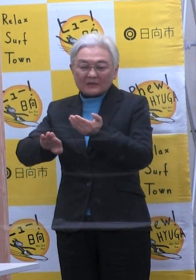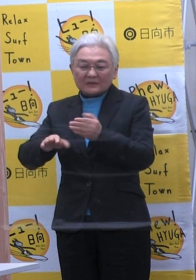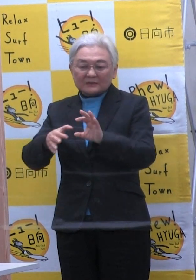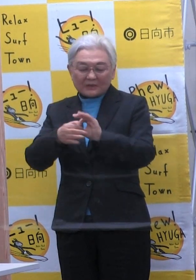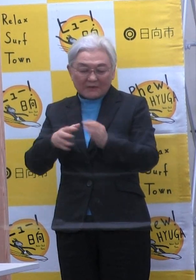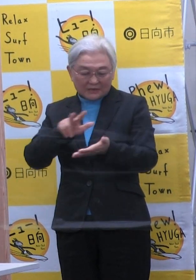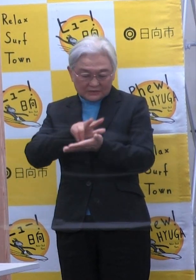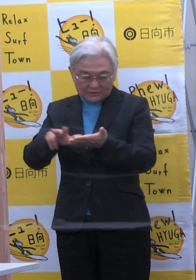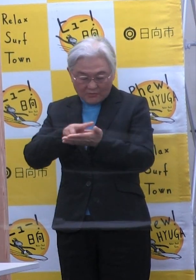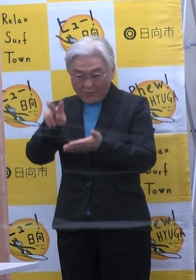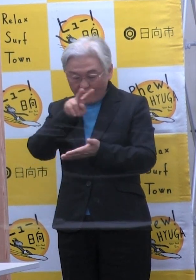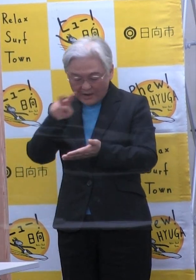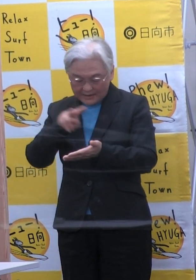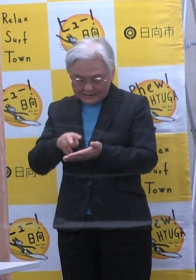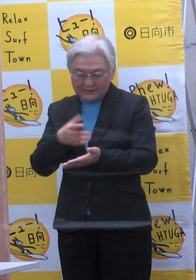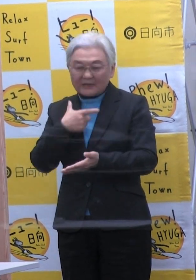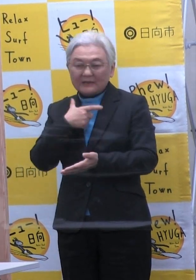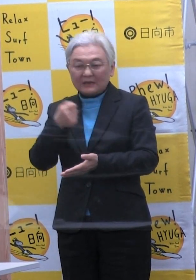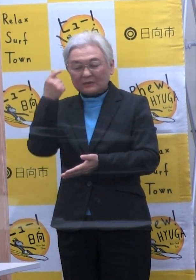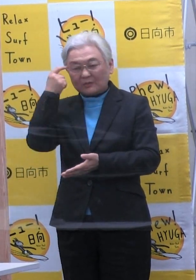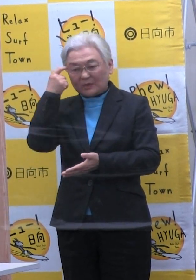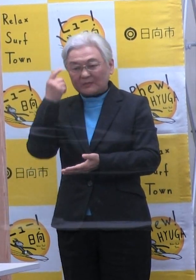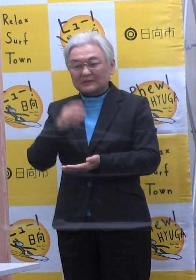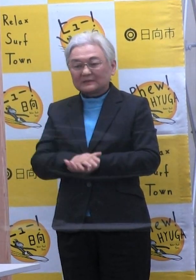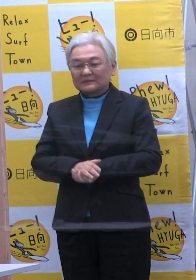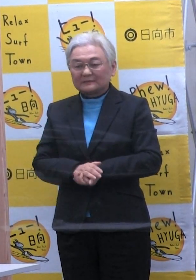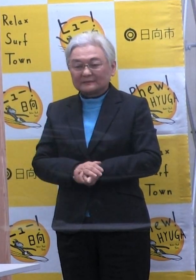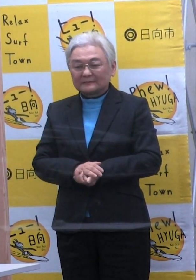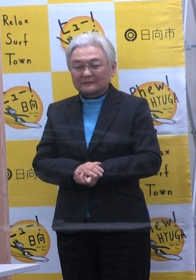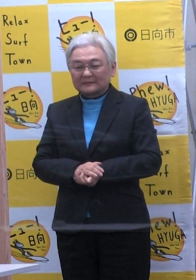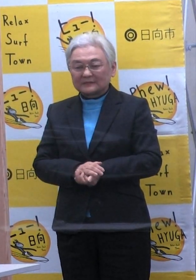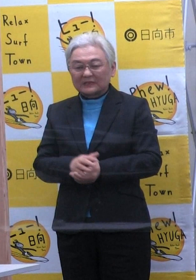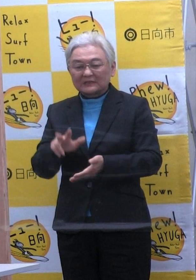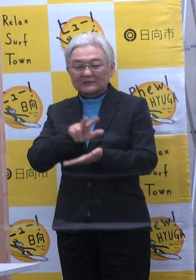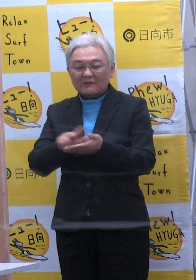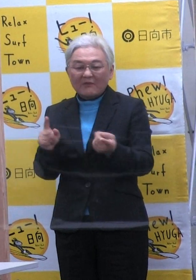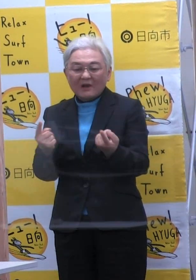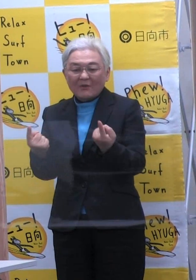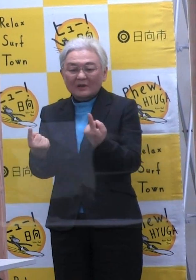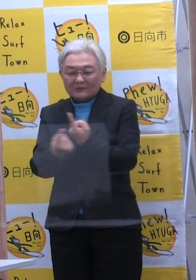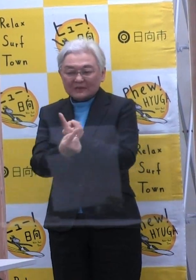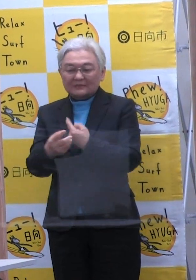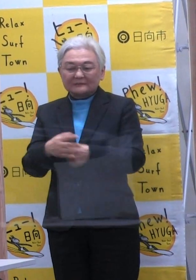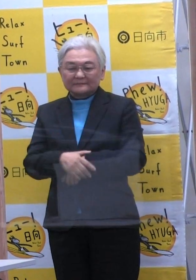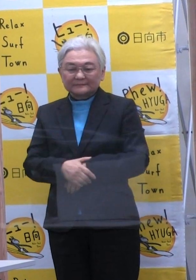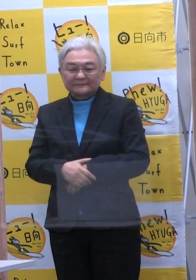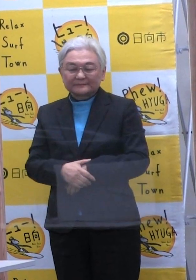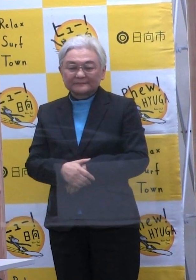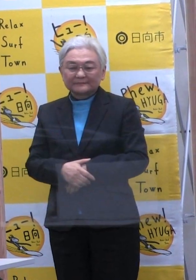資料を参照いただきたいと思います。資料が変わります。